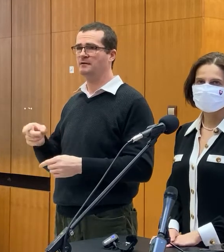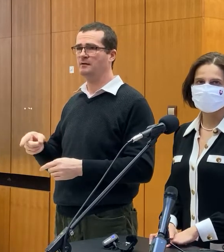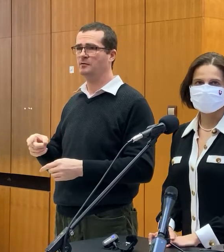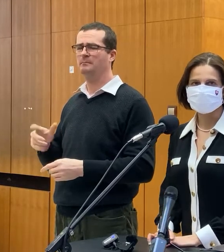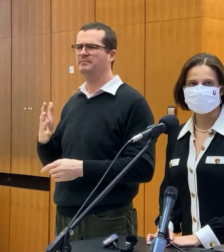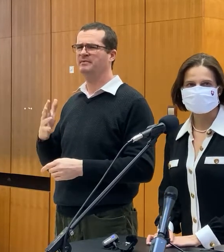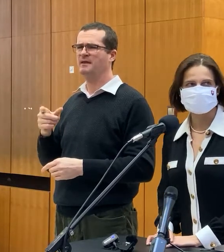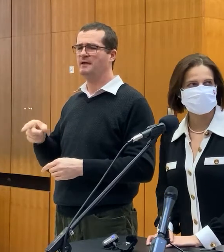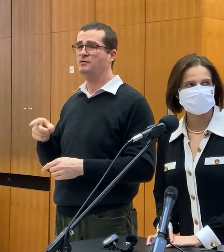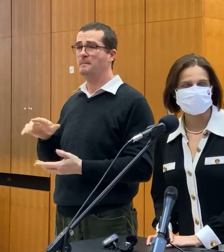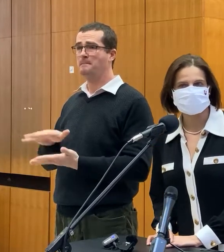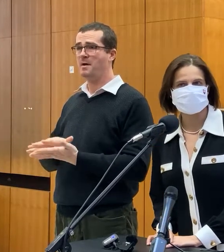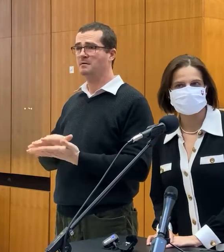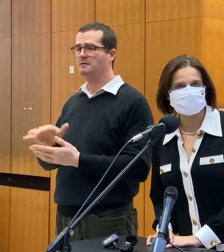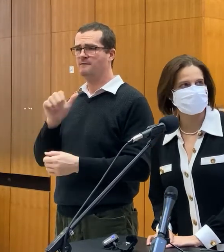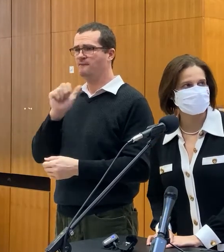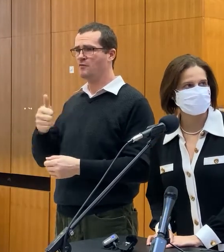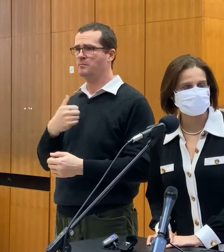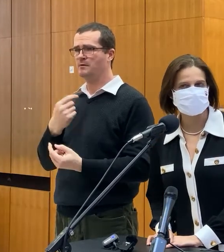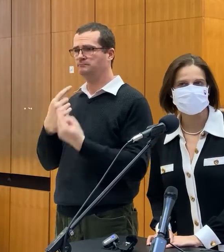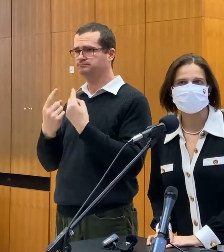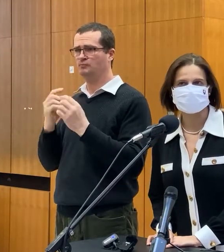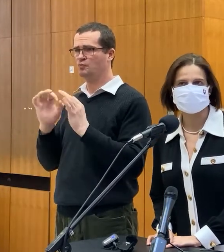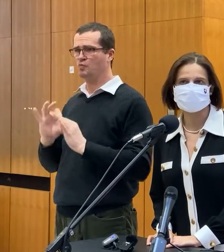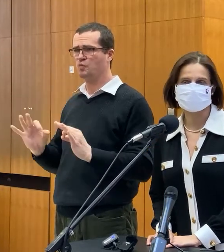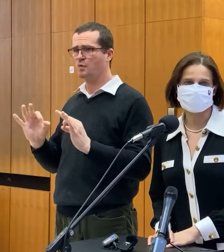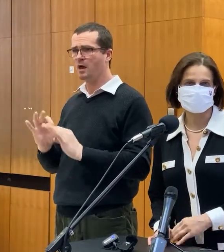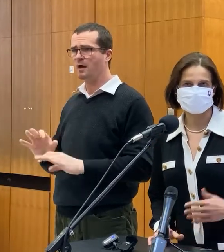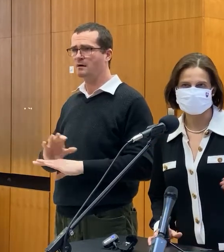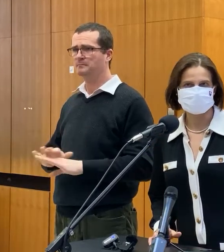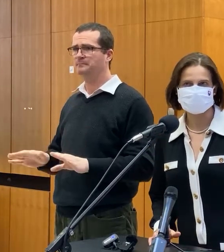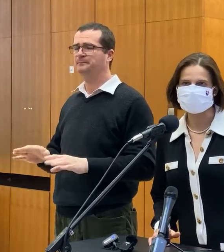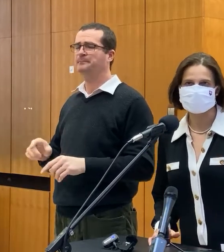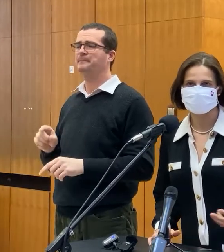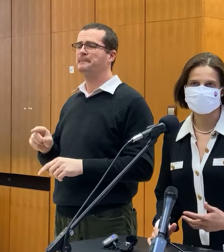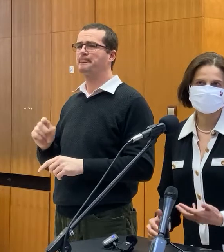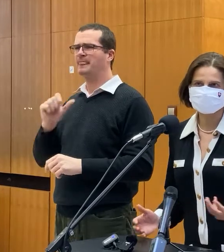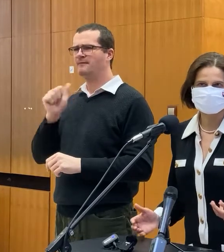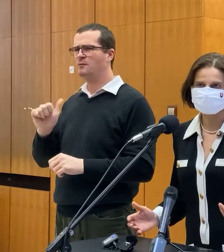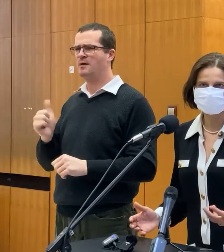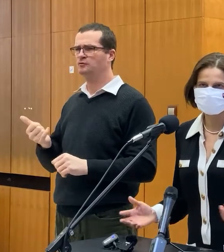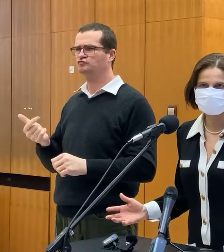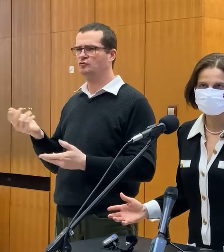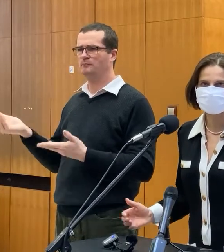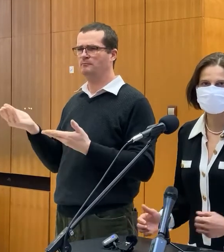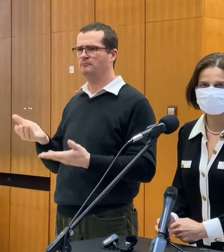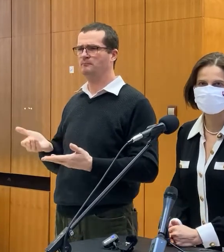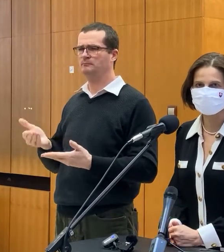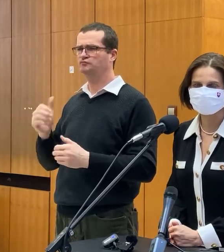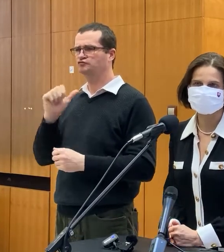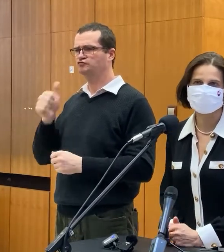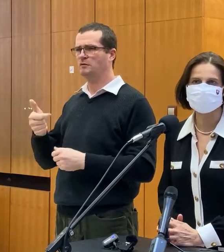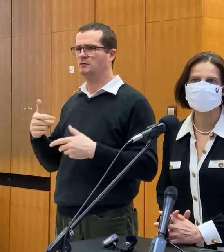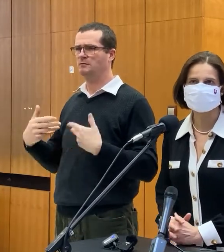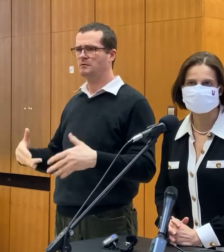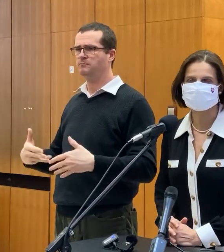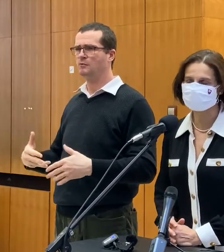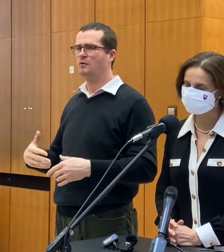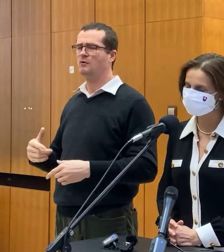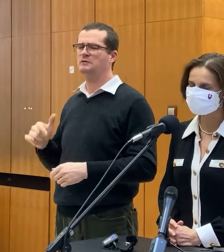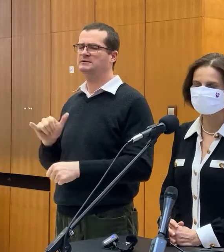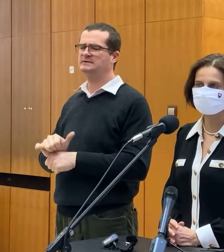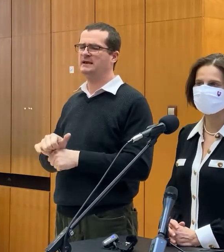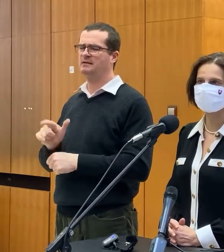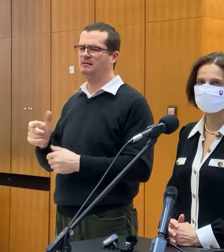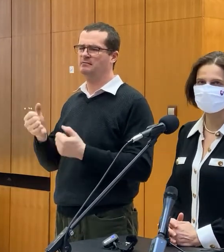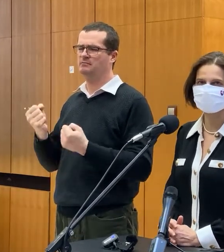Nie, k tomuto materiálu sme vôbec ešte nestihli mať debatu. Vlastne vôbec ešte nebol žiadny priestor k tomu. Takže k